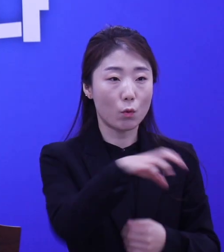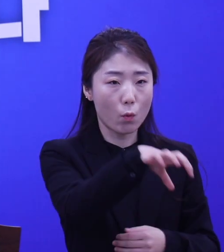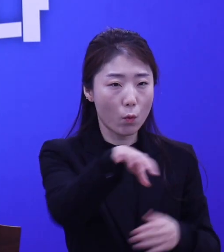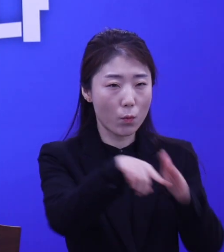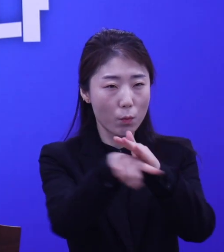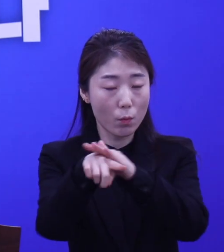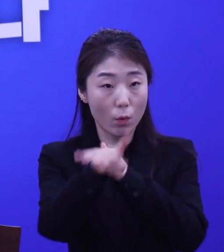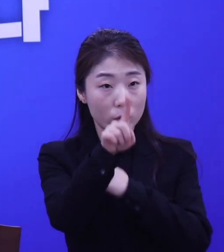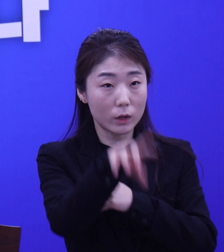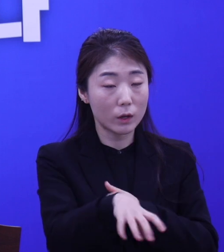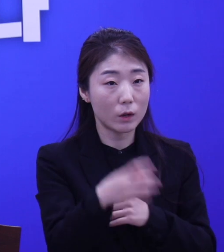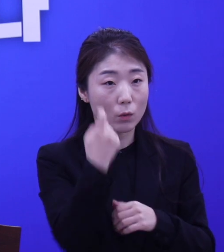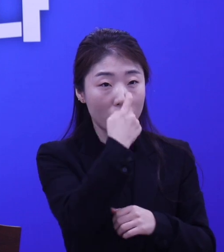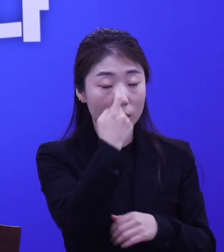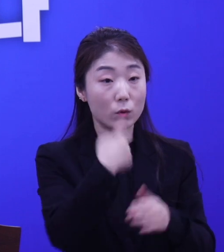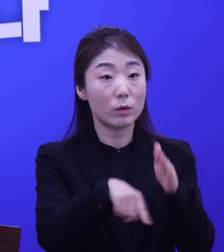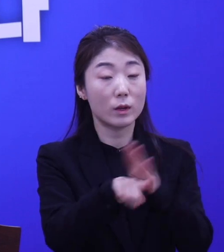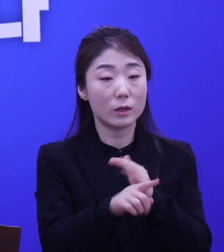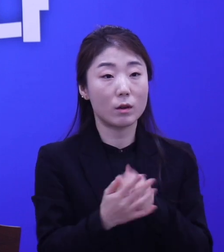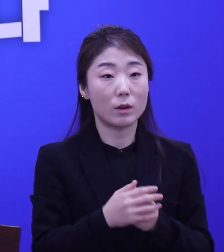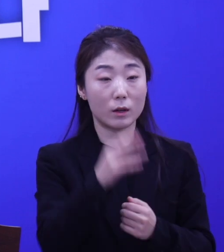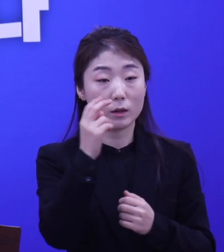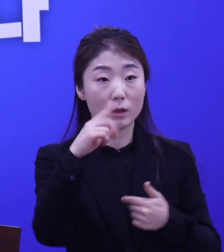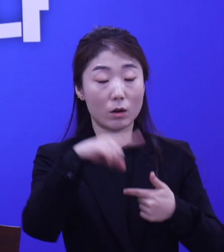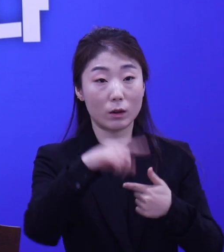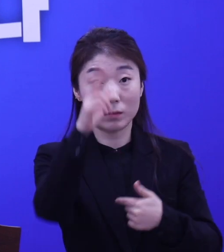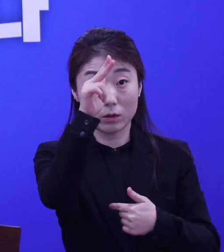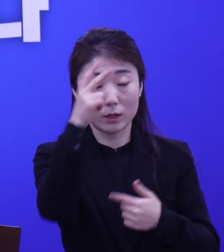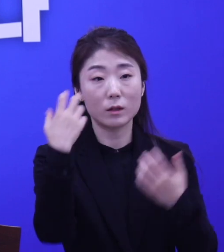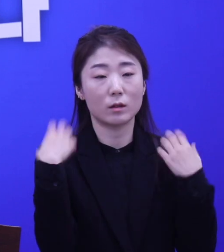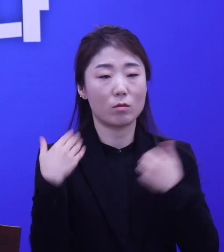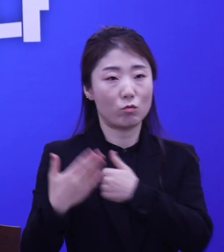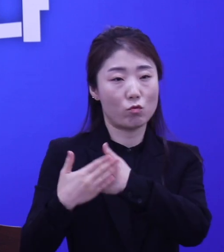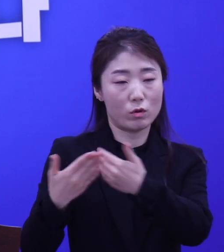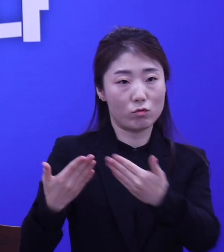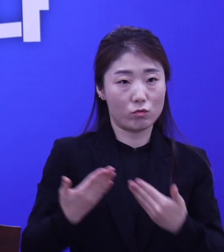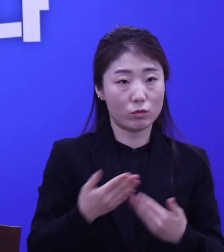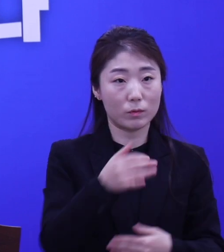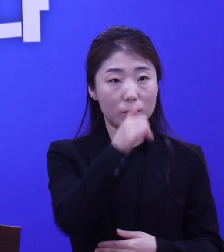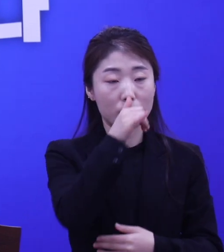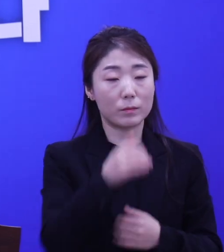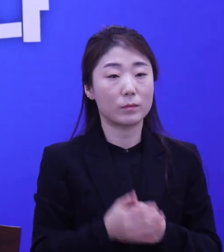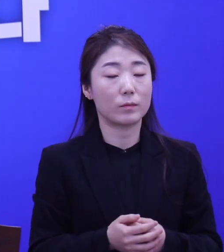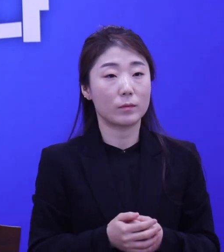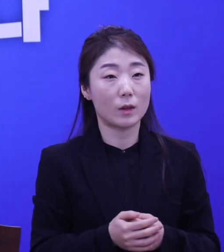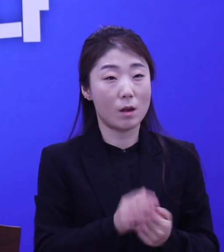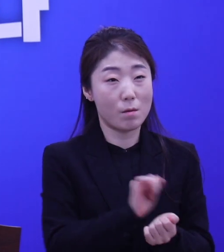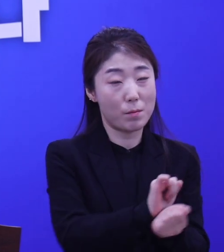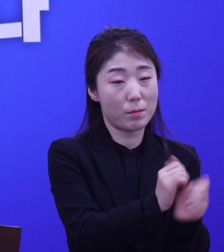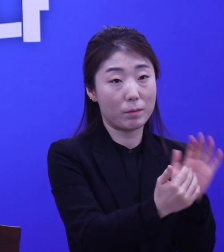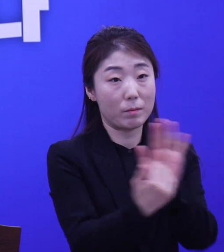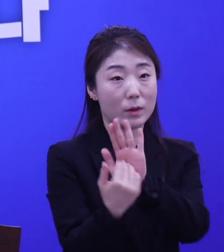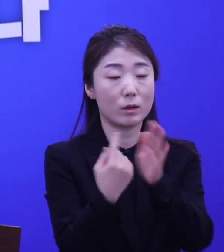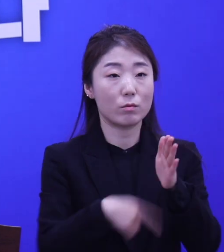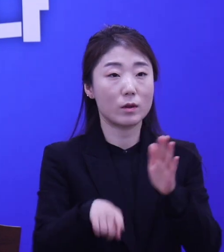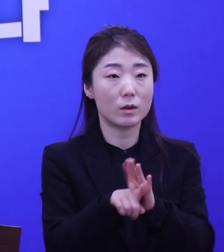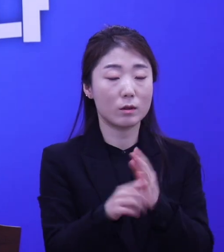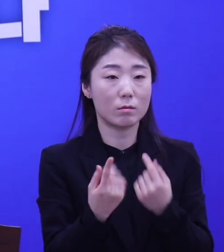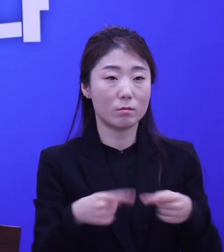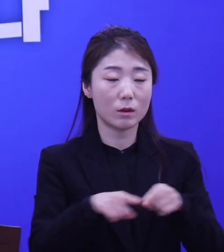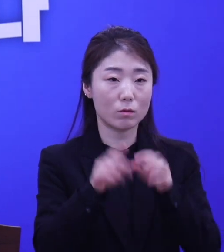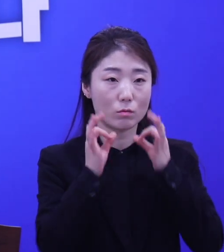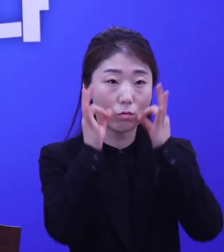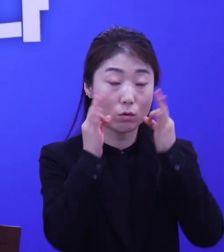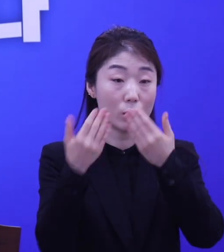위해 경남경찰청에서 많은 협조를 해주고 계십니다. 감염 확산을 막기 위해 함께